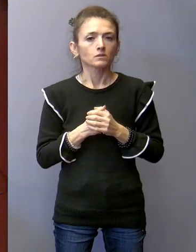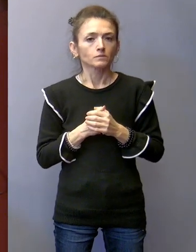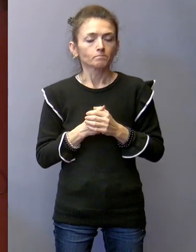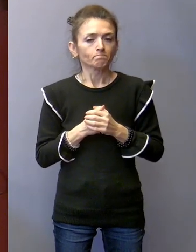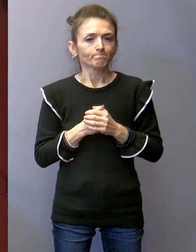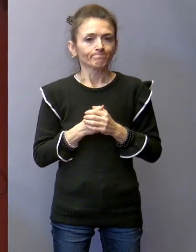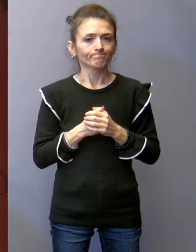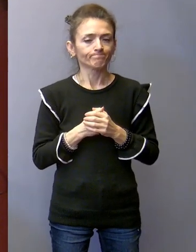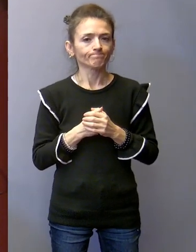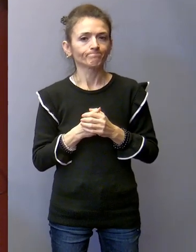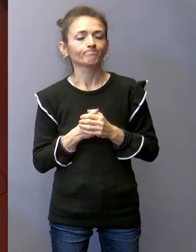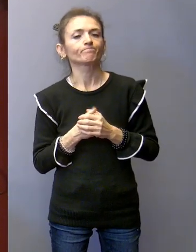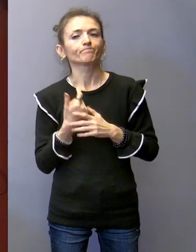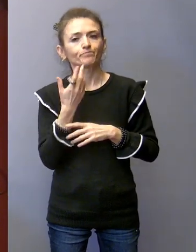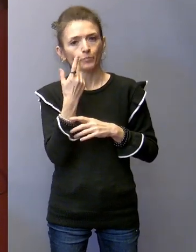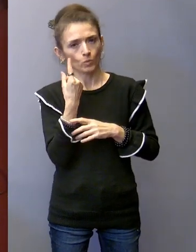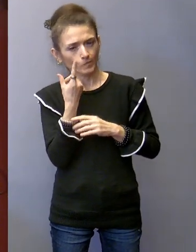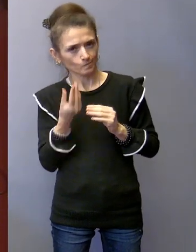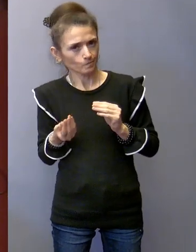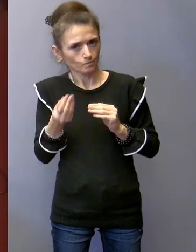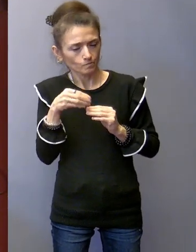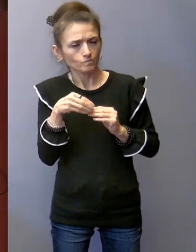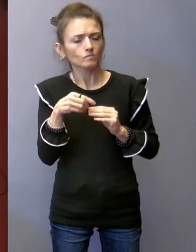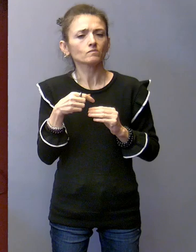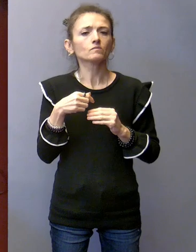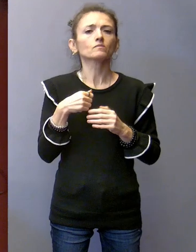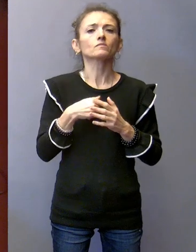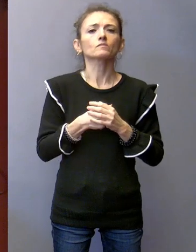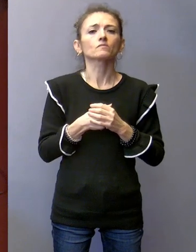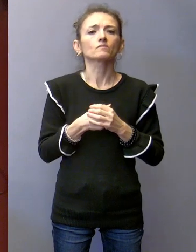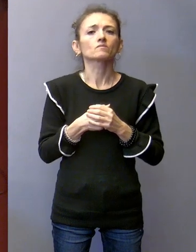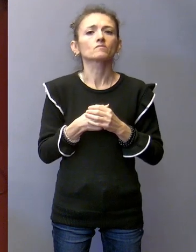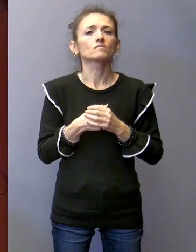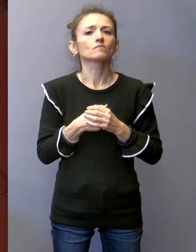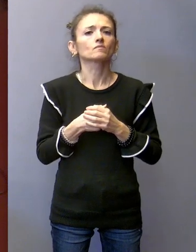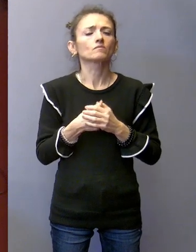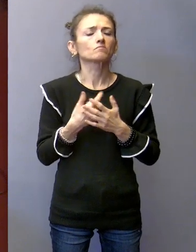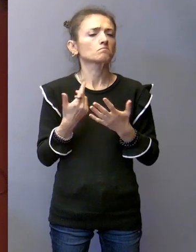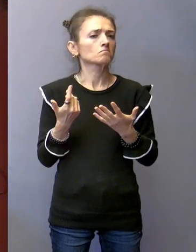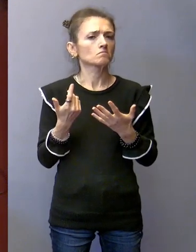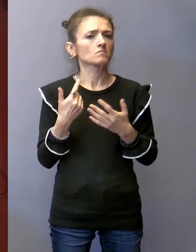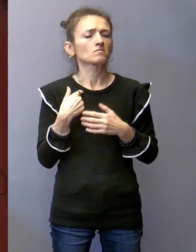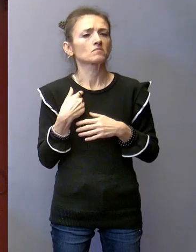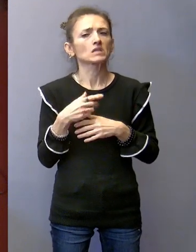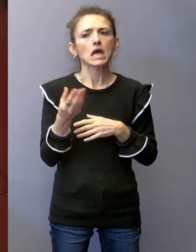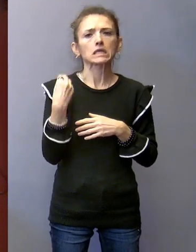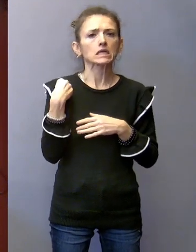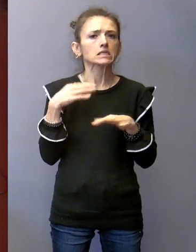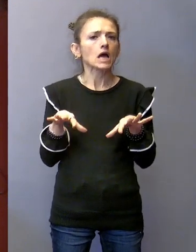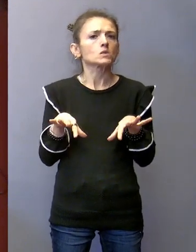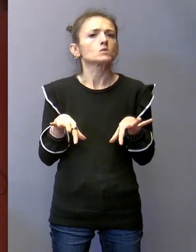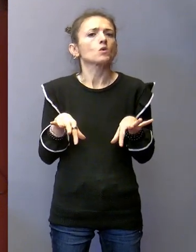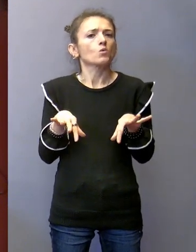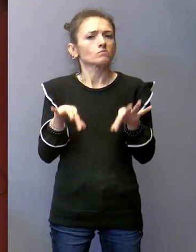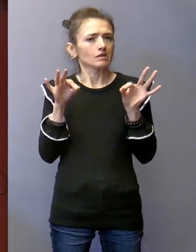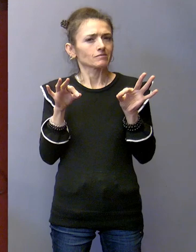dico che anche aggiungo e non posso e non voglio dire di non condividere una sola riga della richiesta di sospensiva che